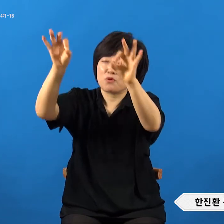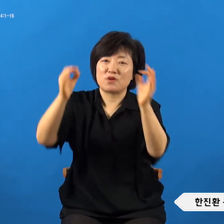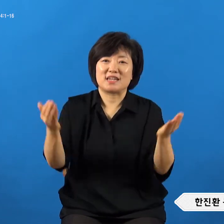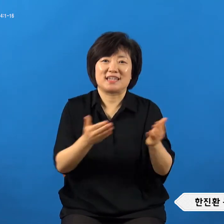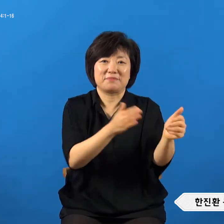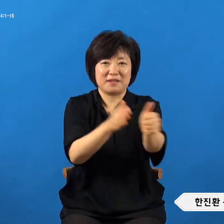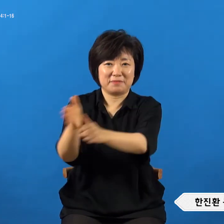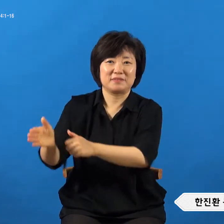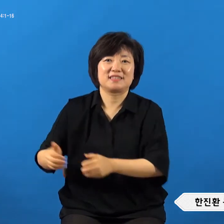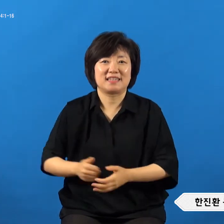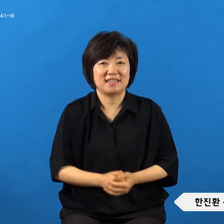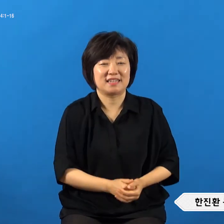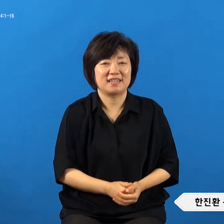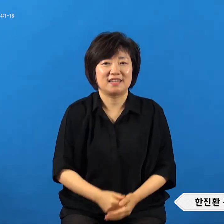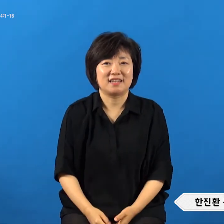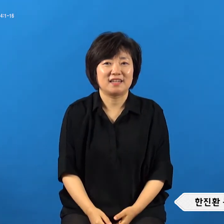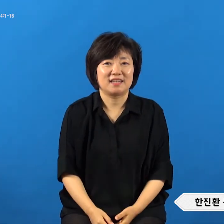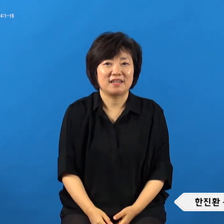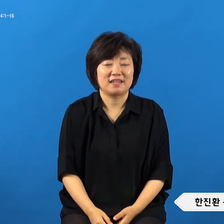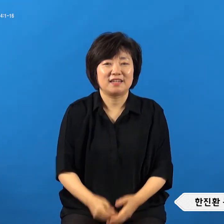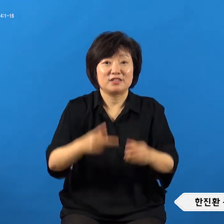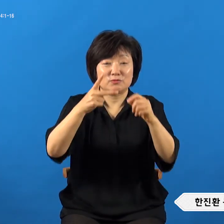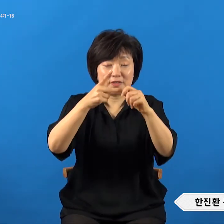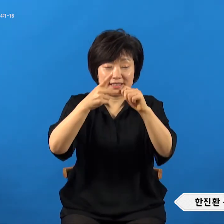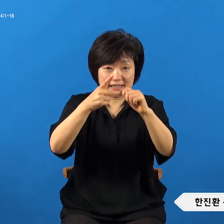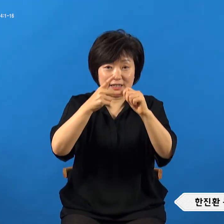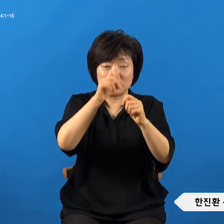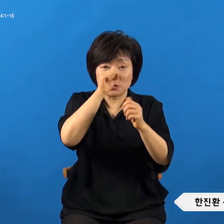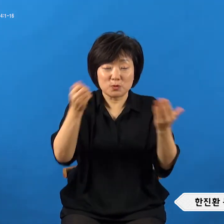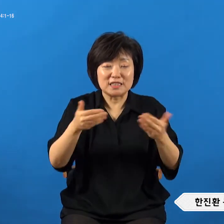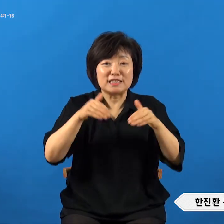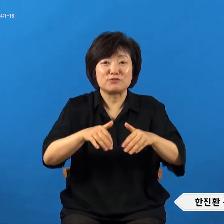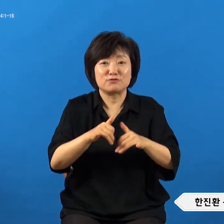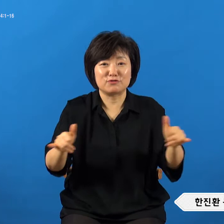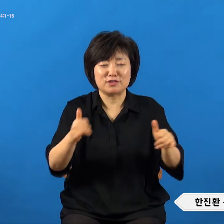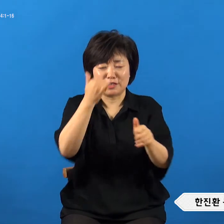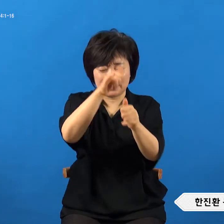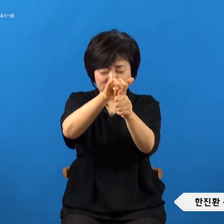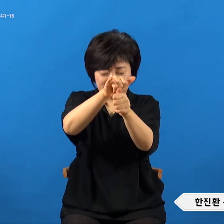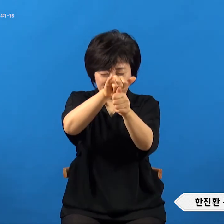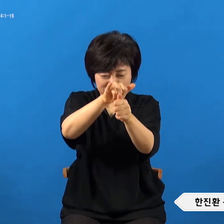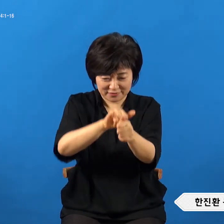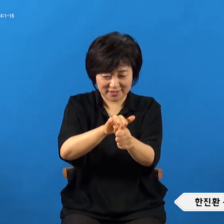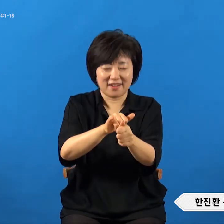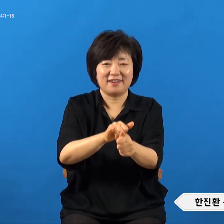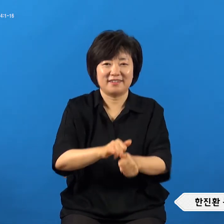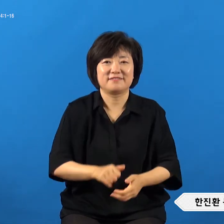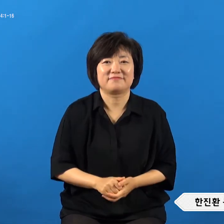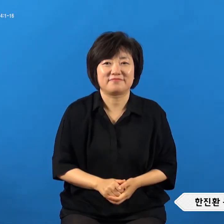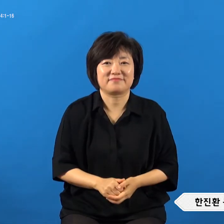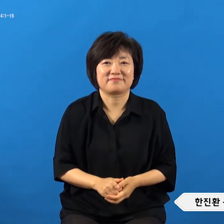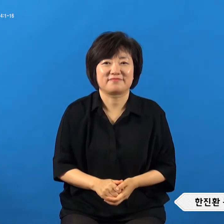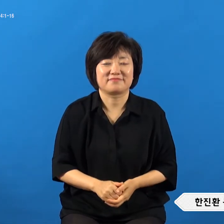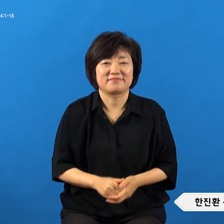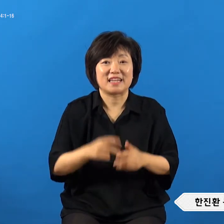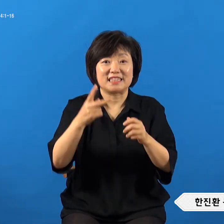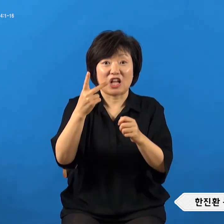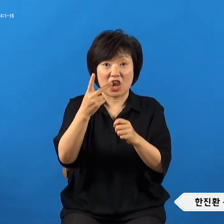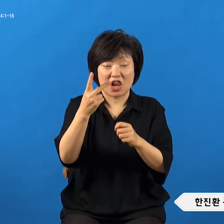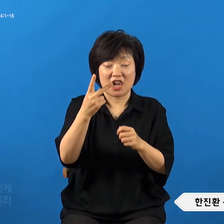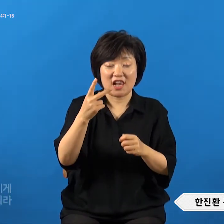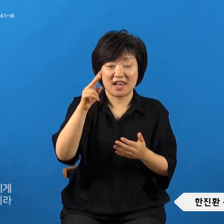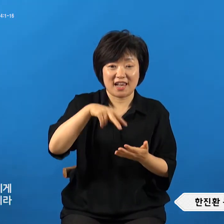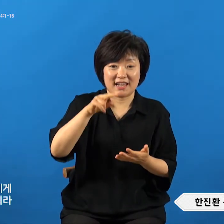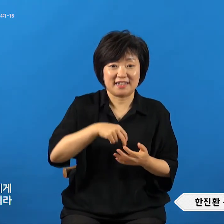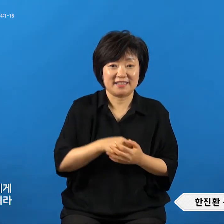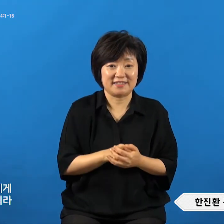될 수 있기를 바랍니다. 두 번째로는 좋은 일꾼은 충성을 다해서 일하는 사람입니다. 2절에